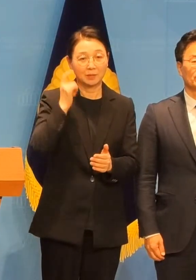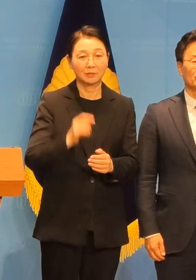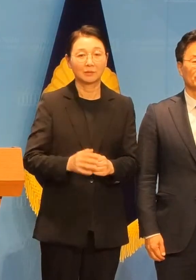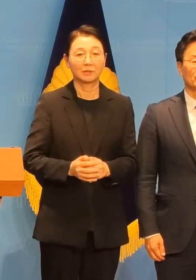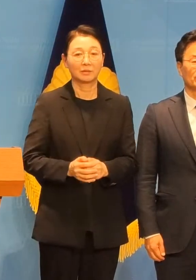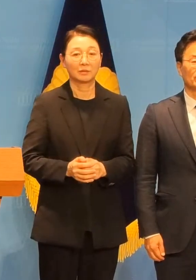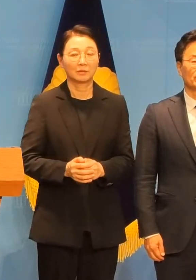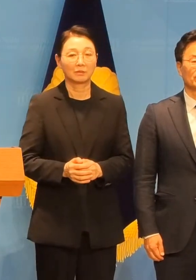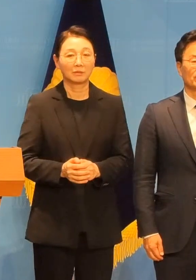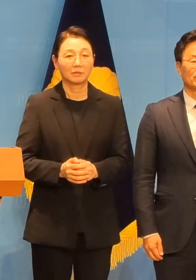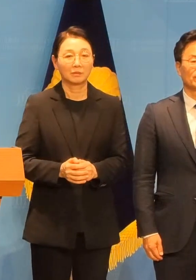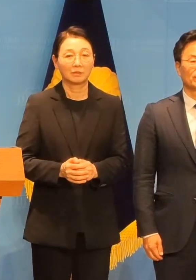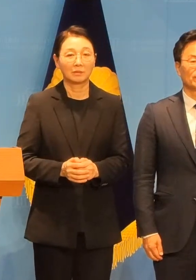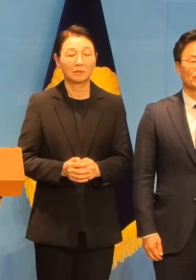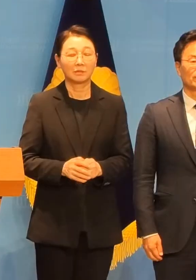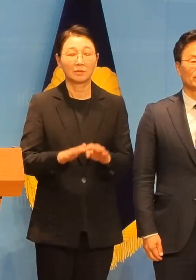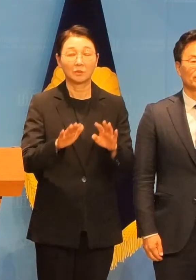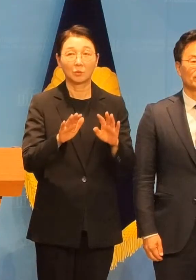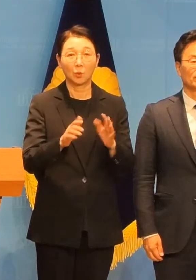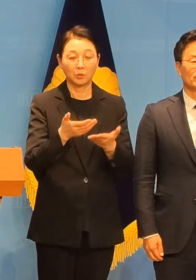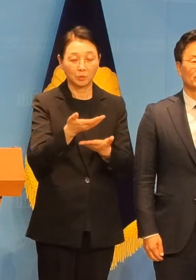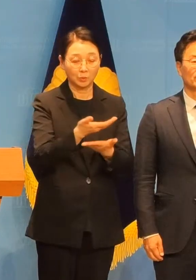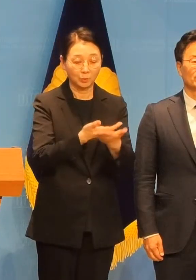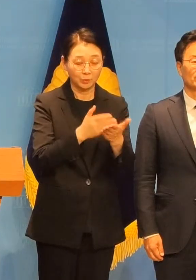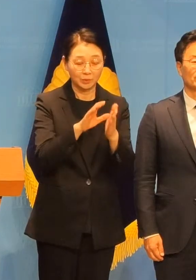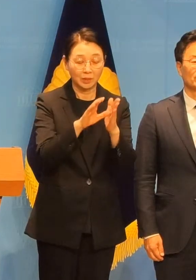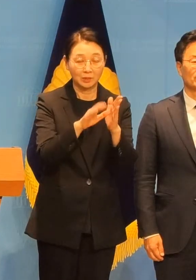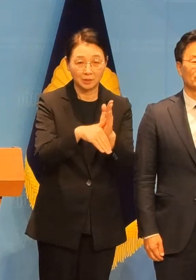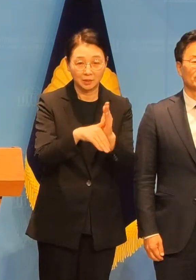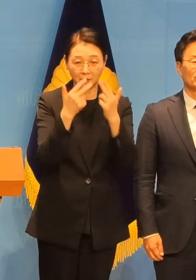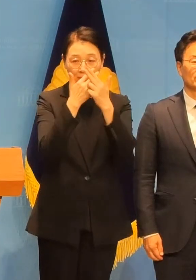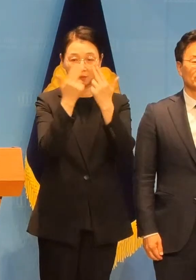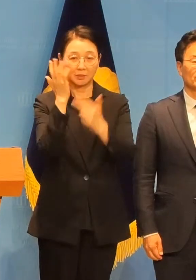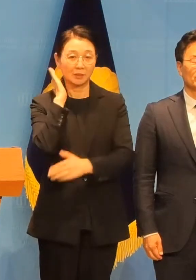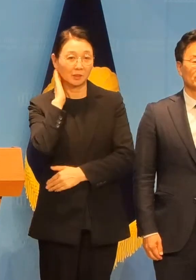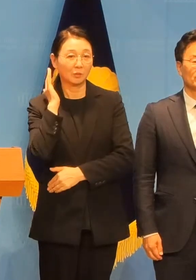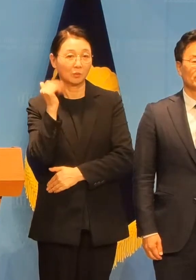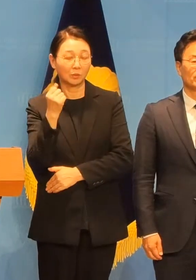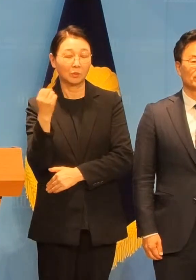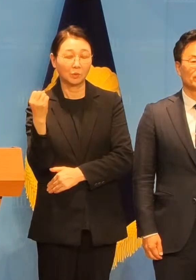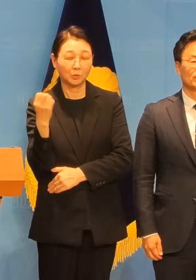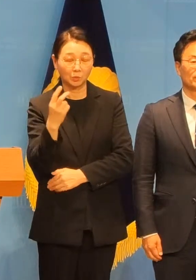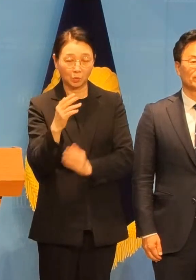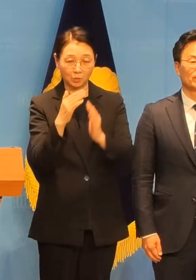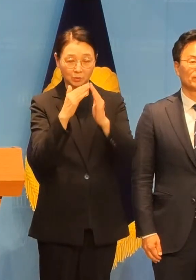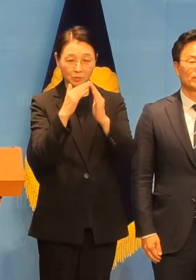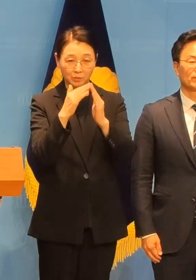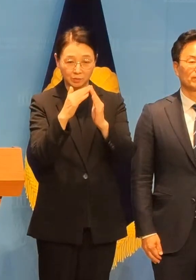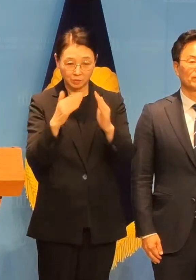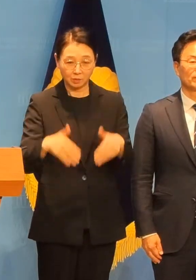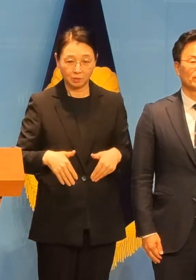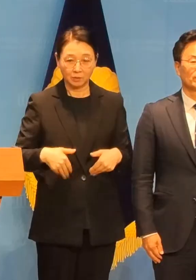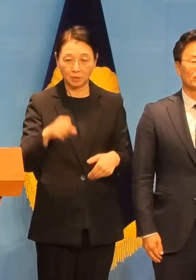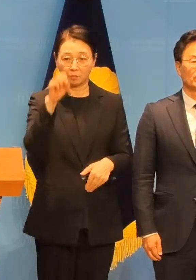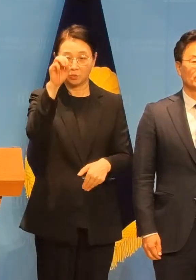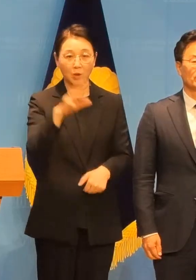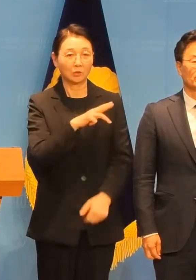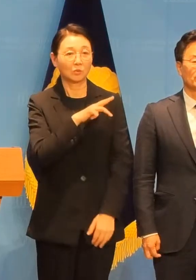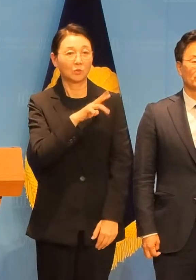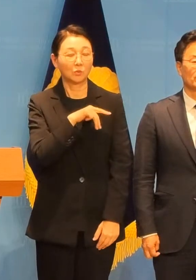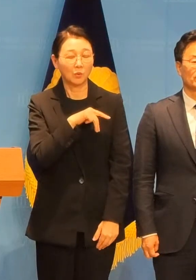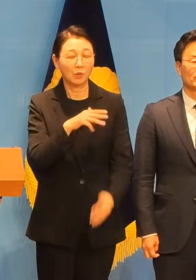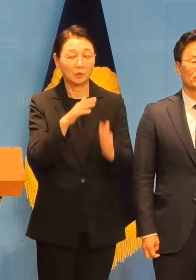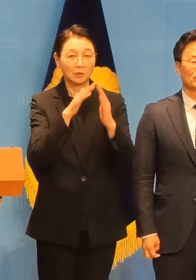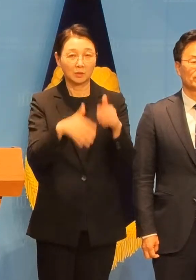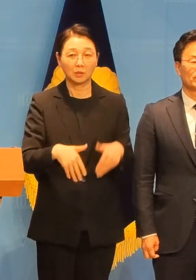오늘 그 오찬에 있었던 이재명 대통령과 광주 전남 광주 의원들 간의 전남 광주 통합